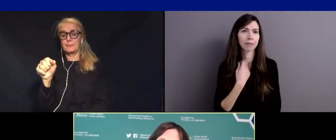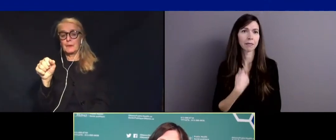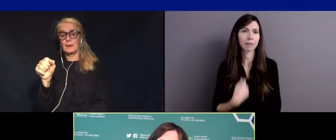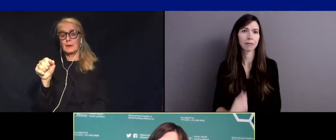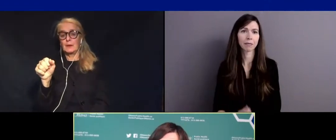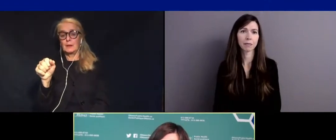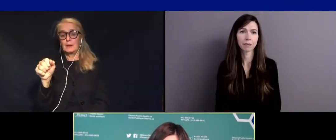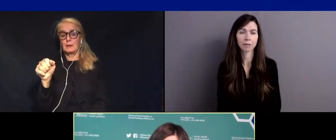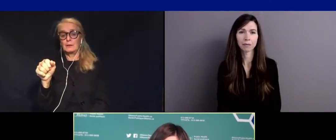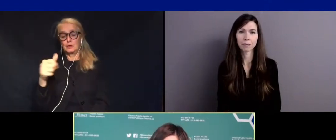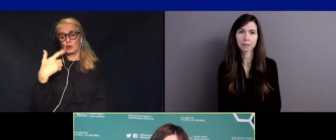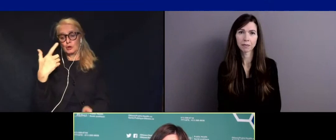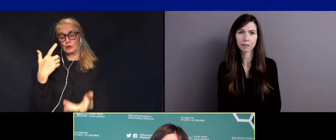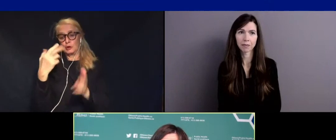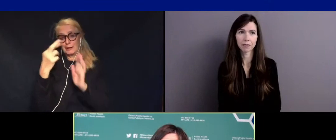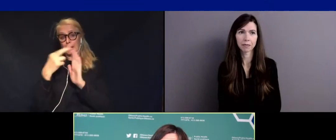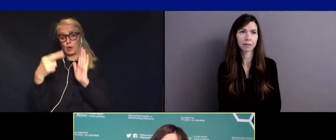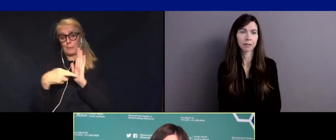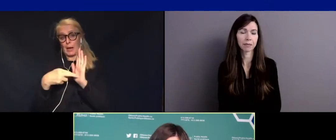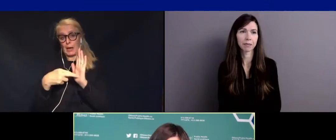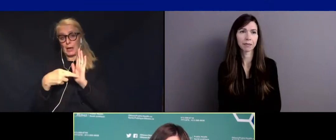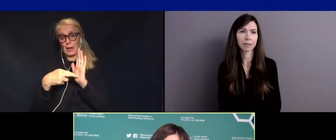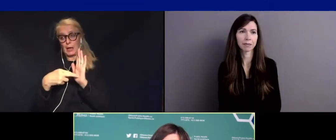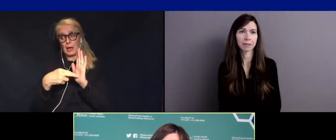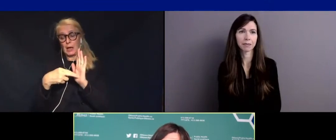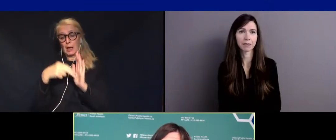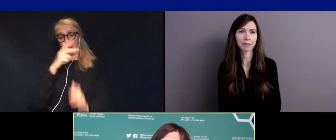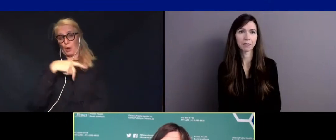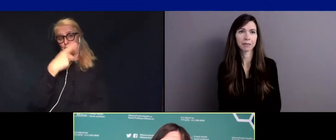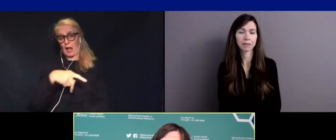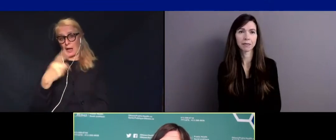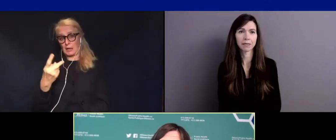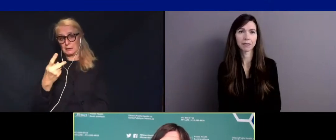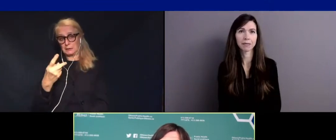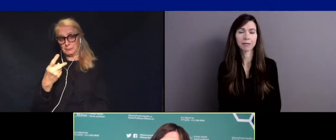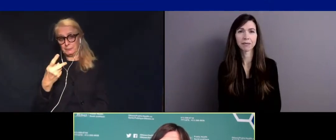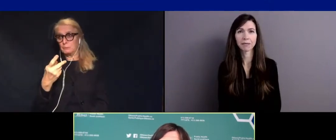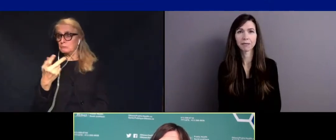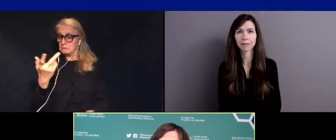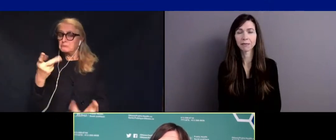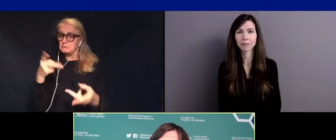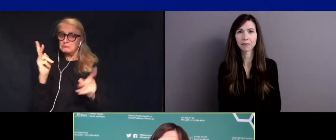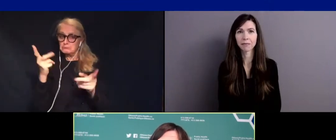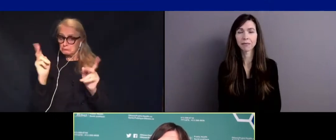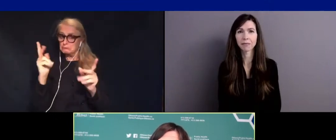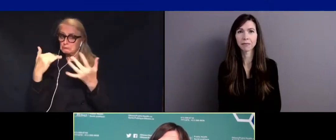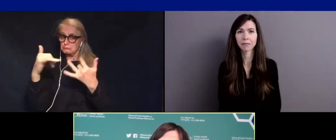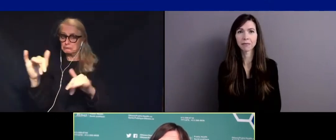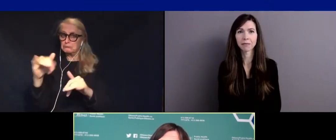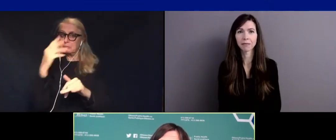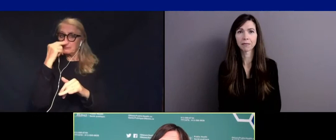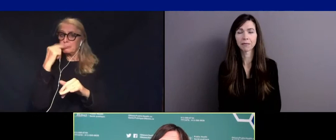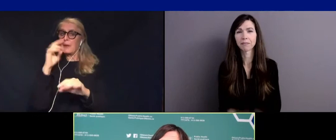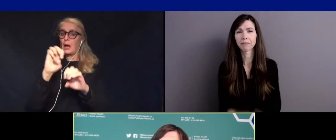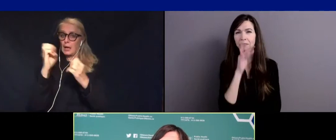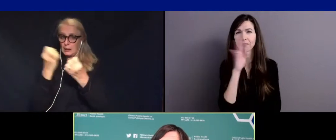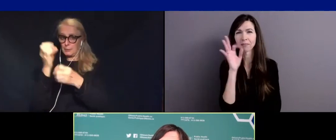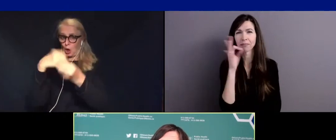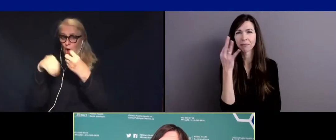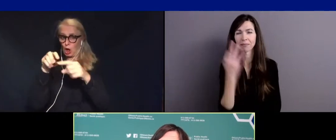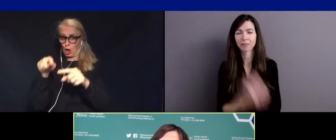En dessous le règlement de la province, c'est possible de continuer avec les sports d'équipe